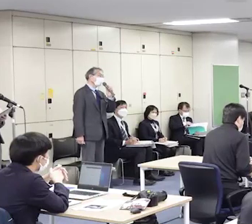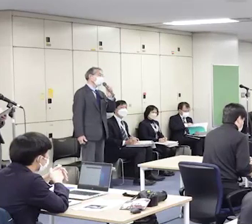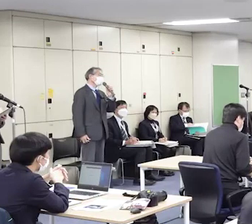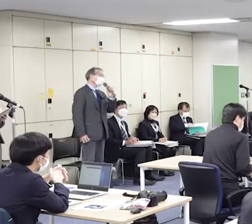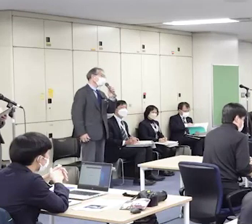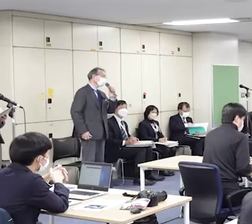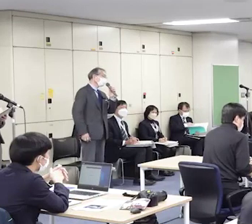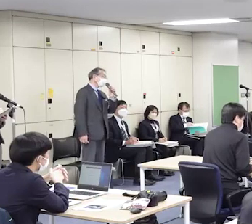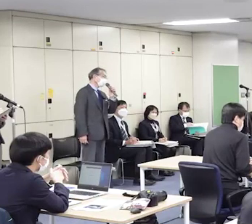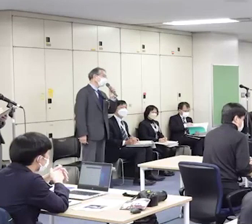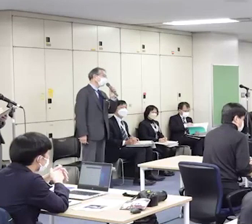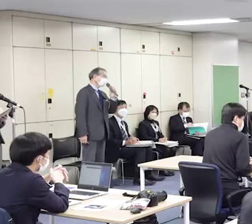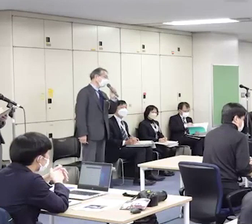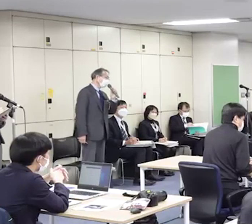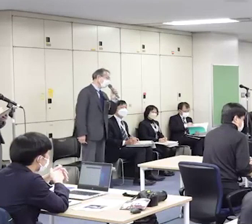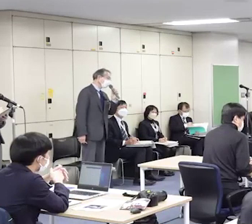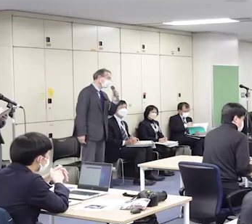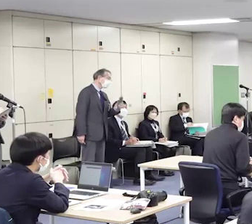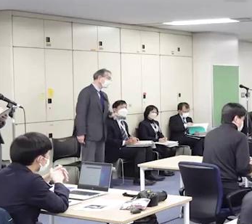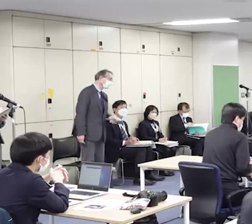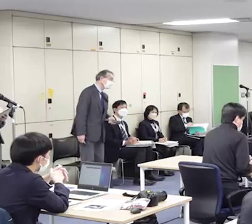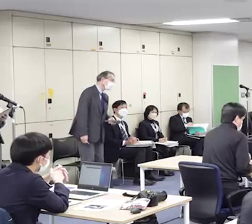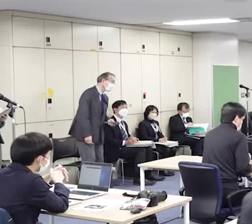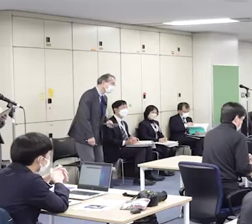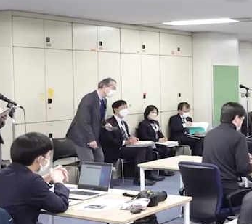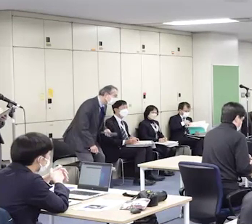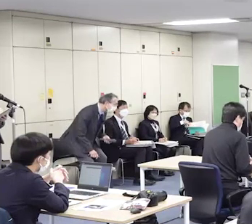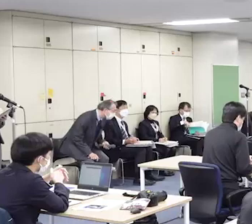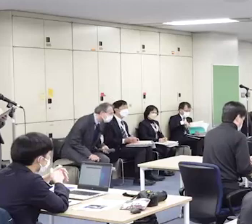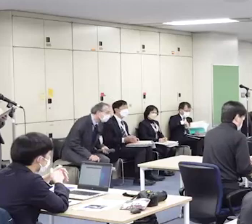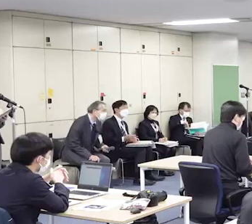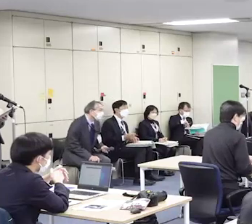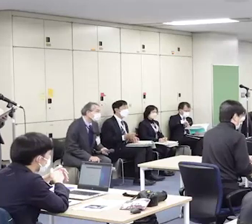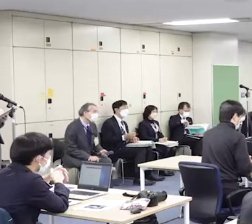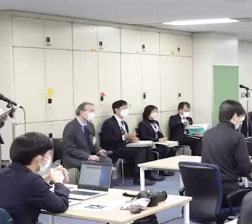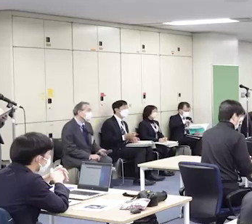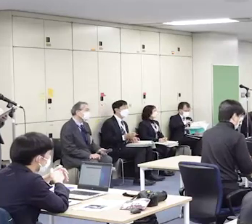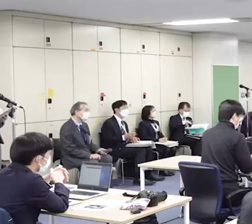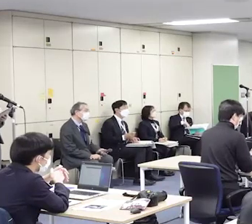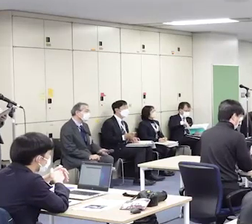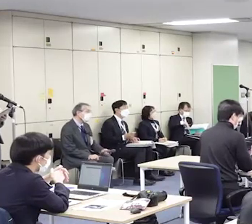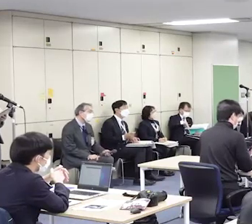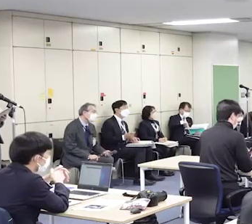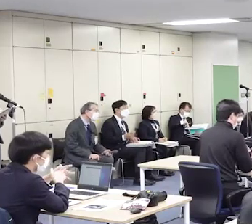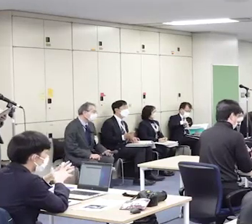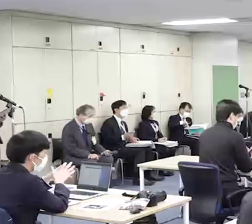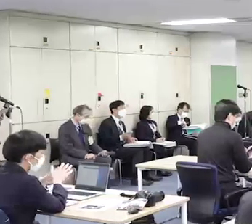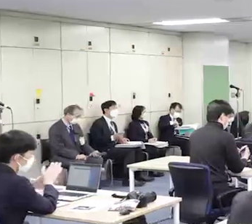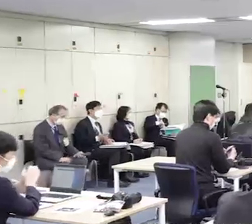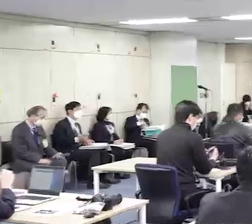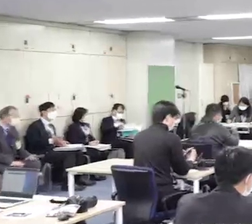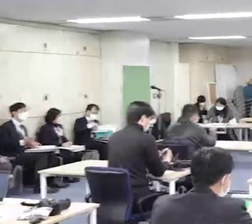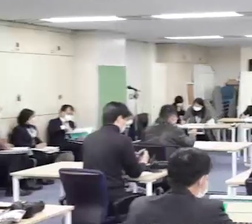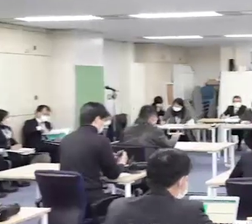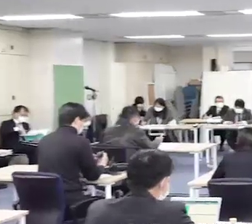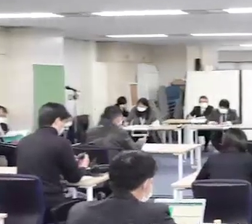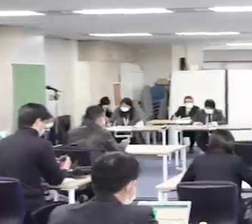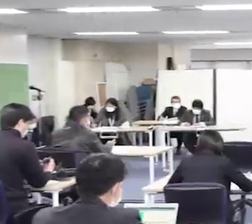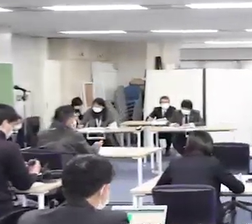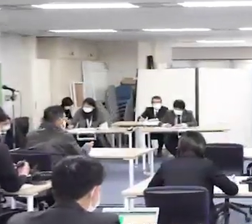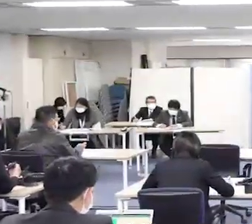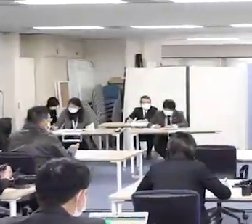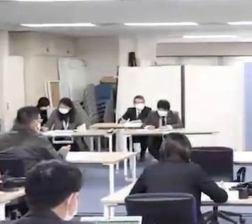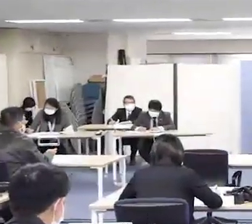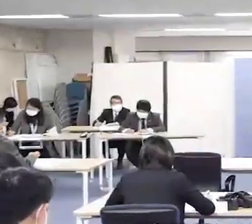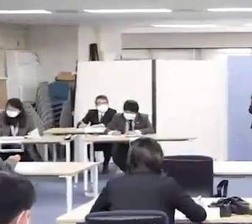に用意はしてないところでございます。 それで申し上げれば、この毎年4月1日現在での待機児童が公表